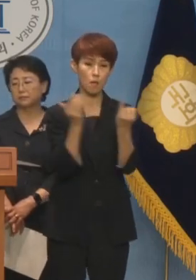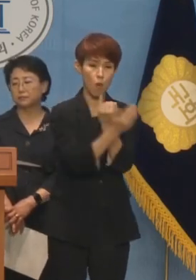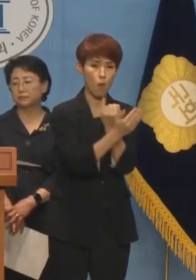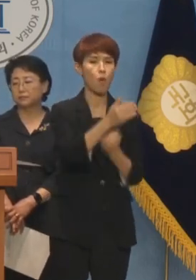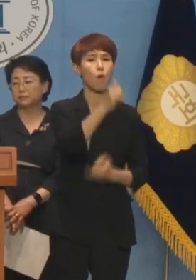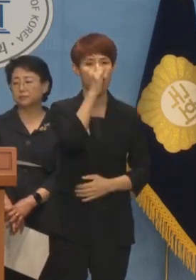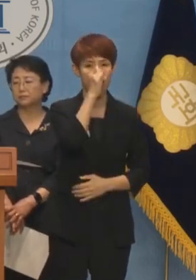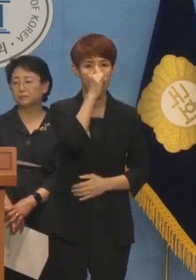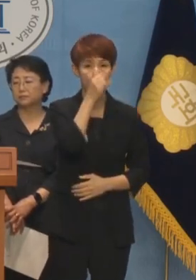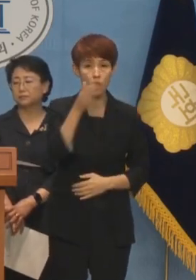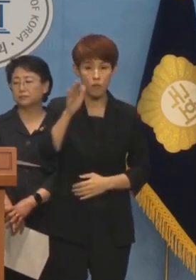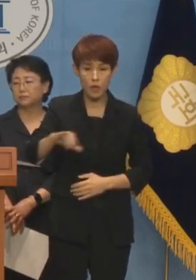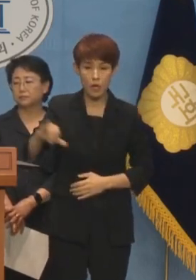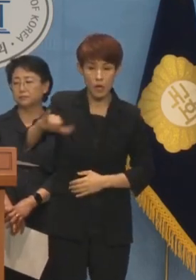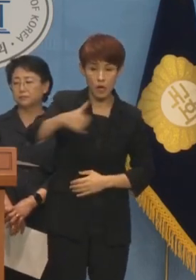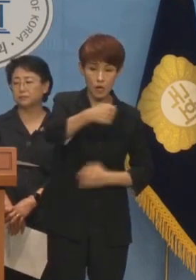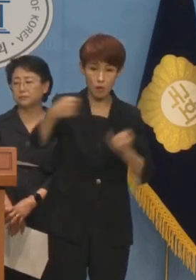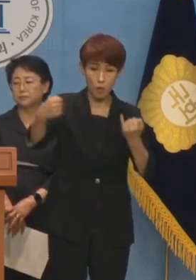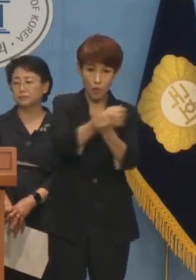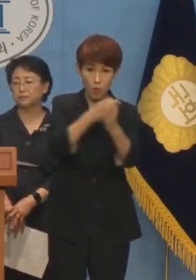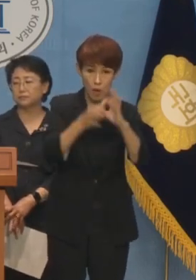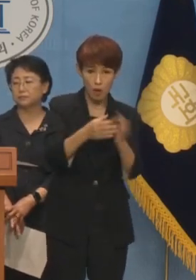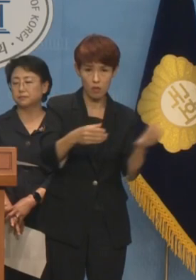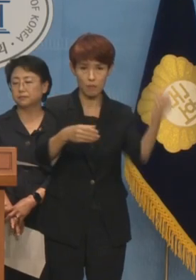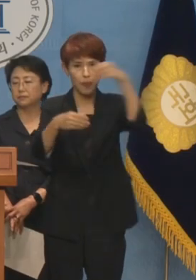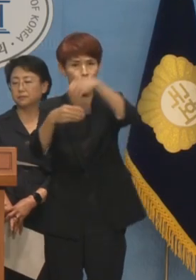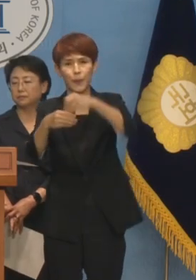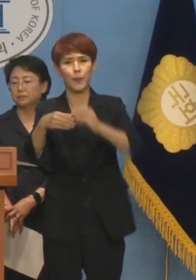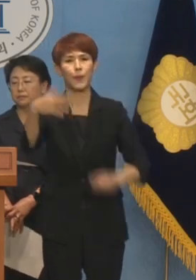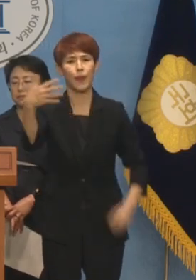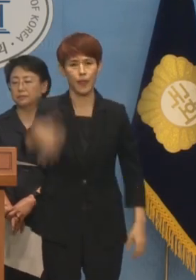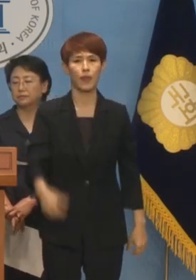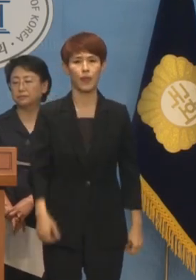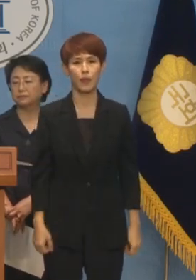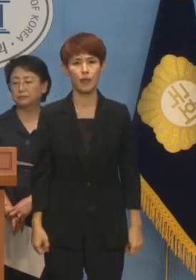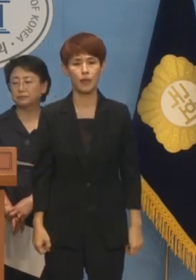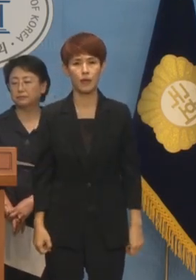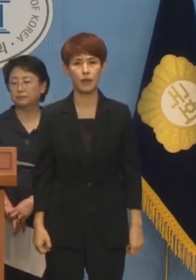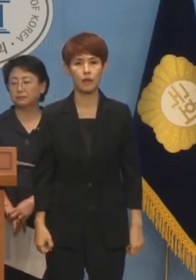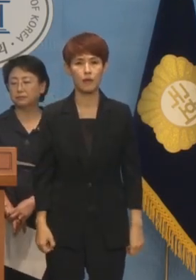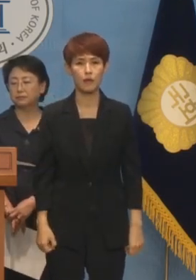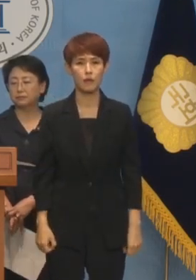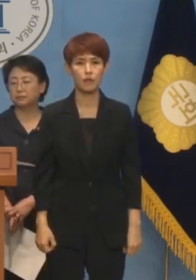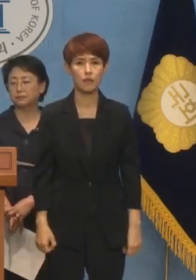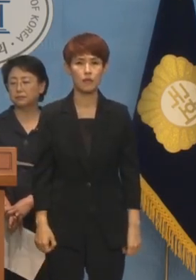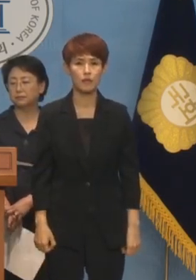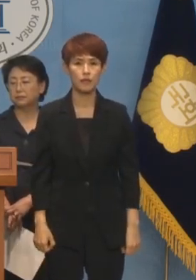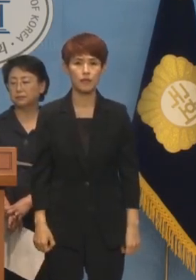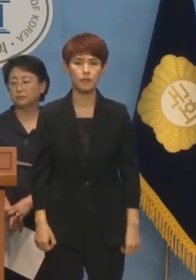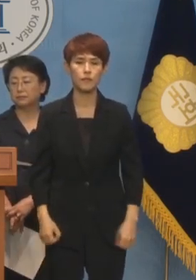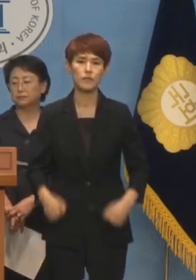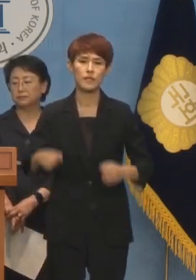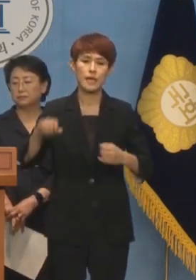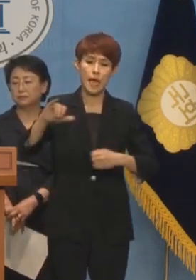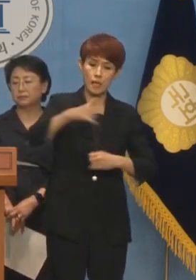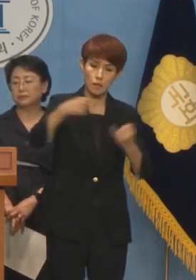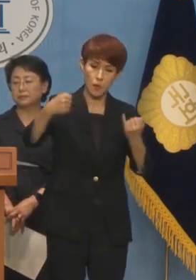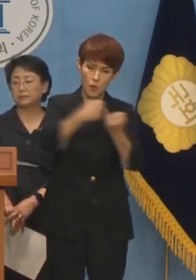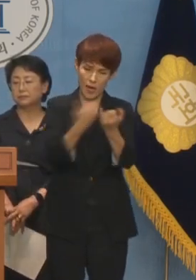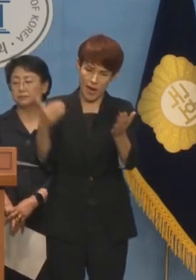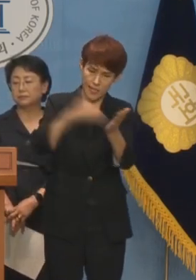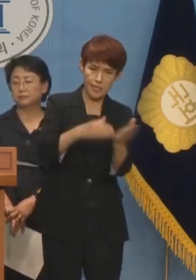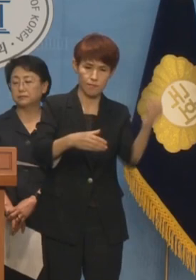있습니다. 그러나 교제폭력 사건은 포함되어 있지 않습니다. 그래서 적용 범위를 확대하는 등의